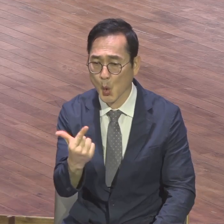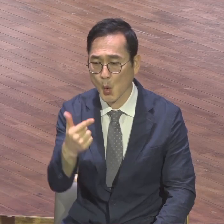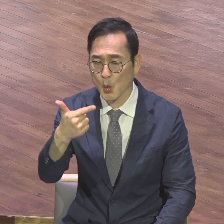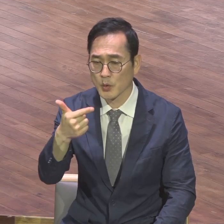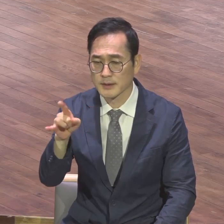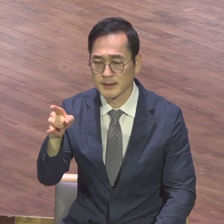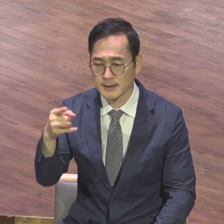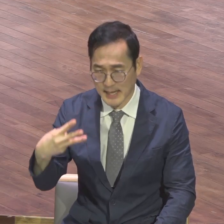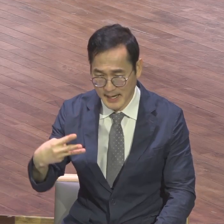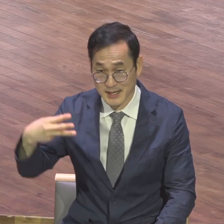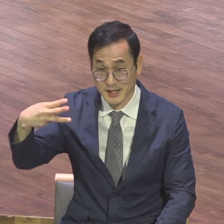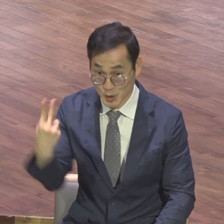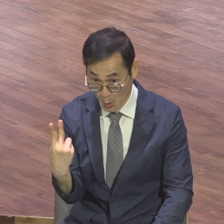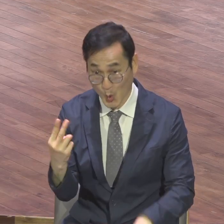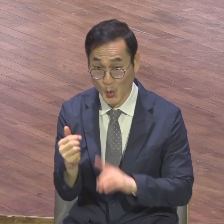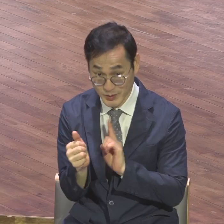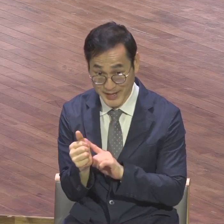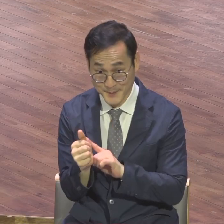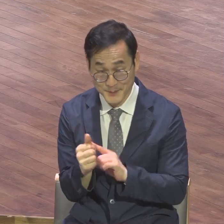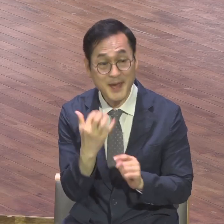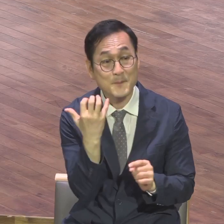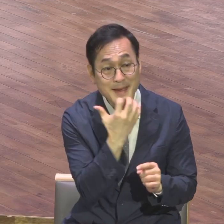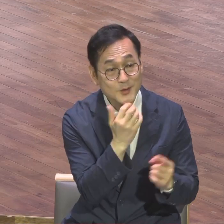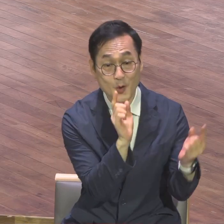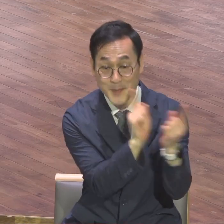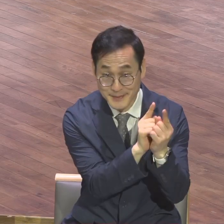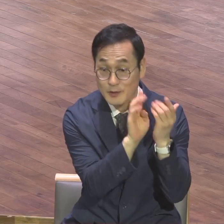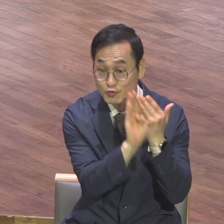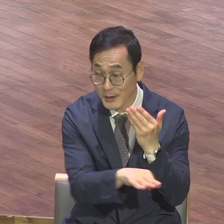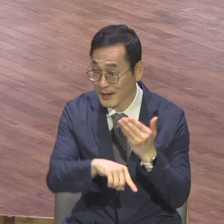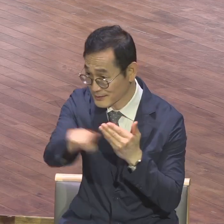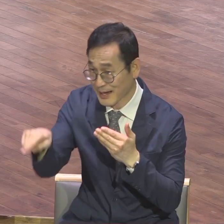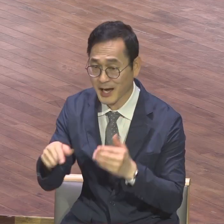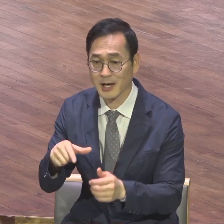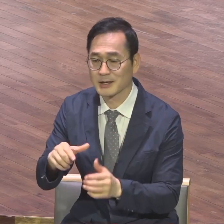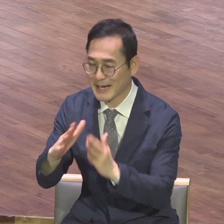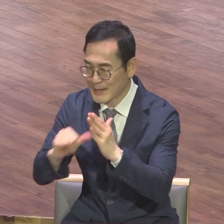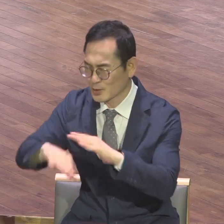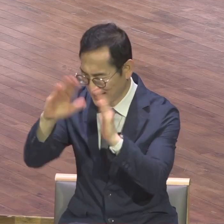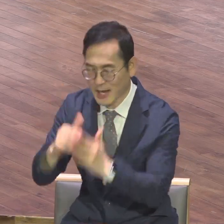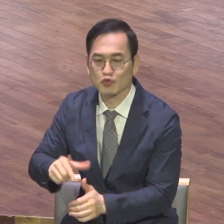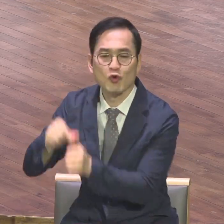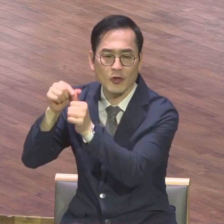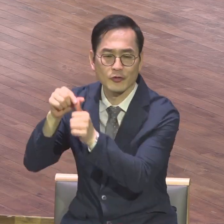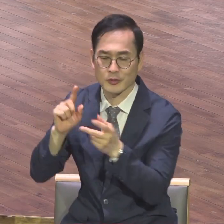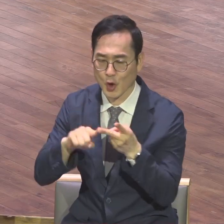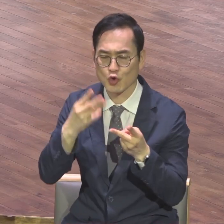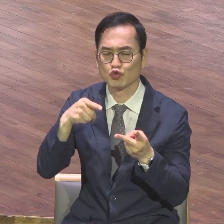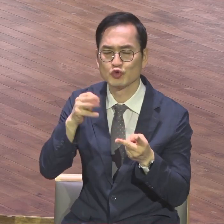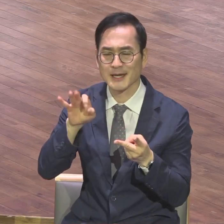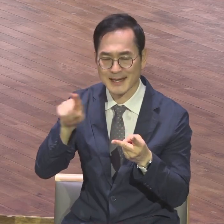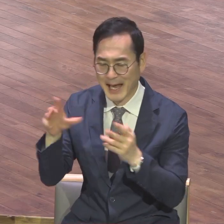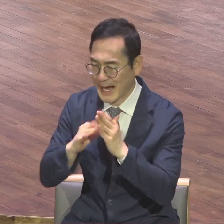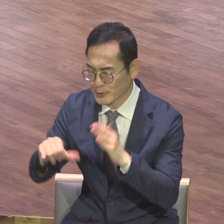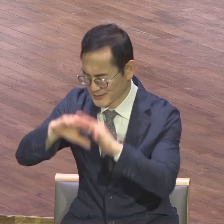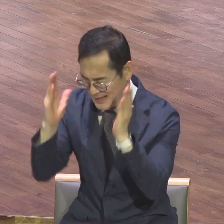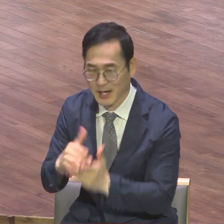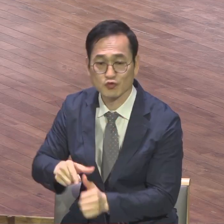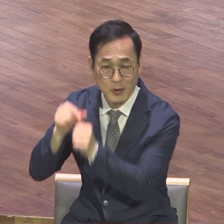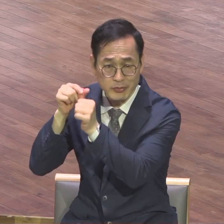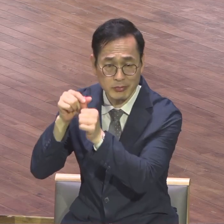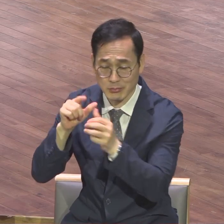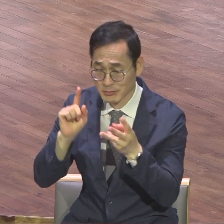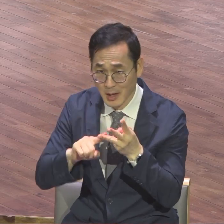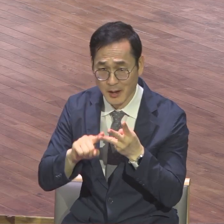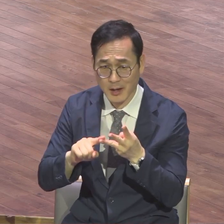아니라 고넬료와 그 집안이 다 구원받고 루디아와 그 집안이 다 구원받고 간수와 그 집안이 다 복음화되었다.